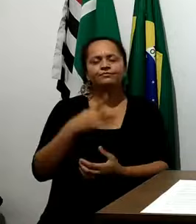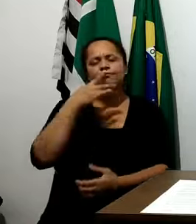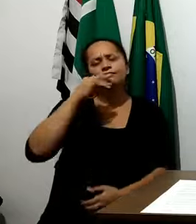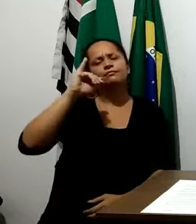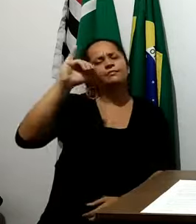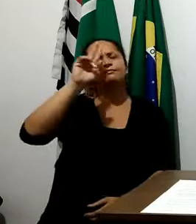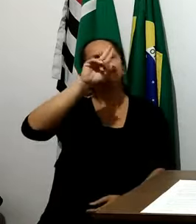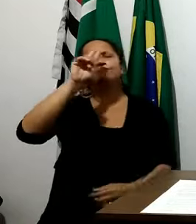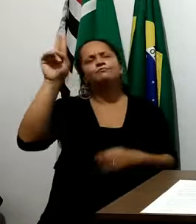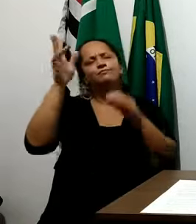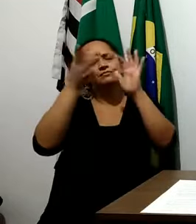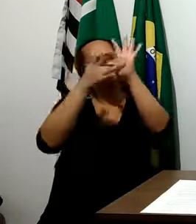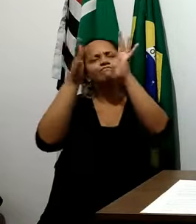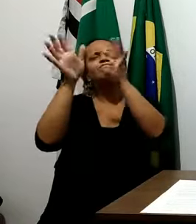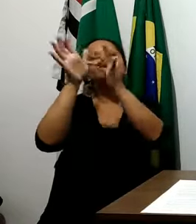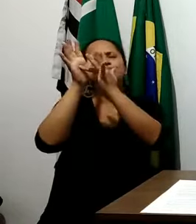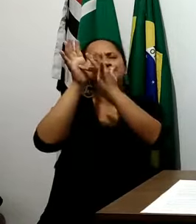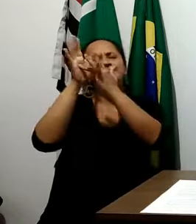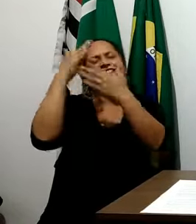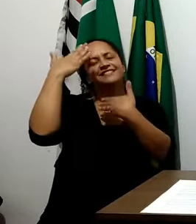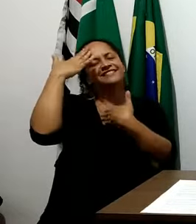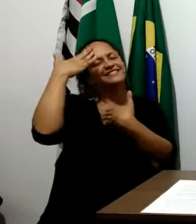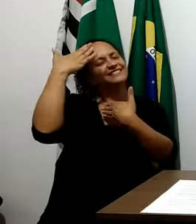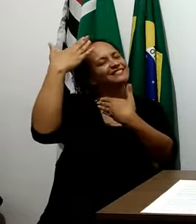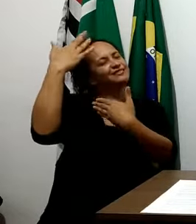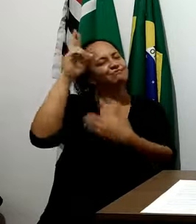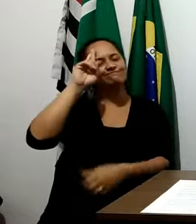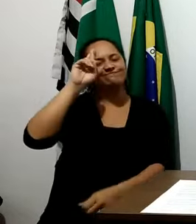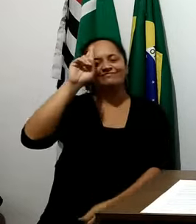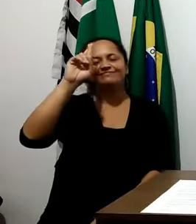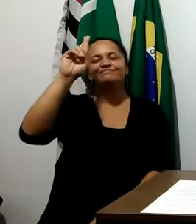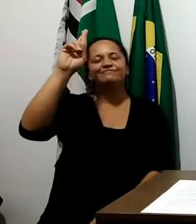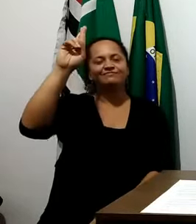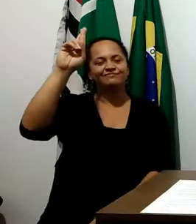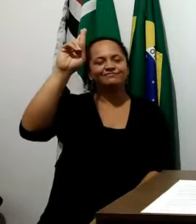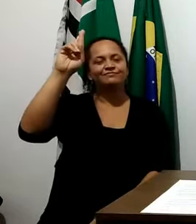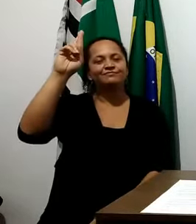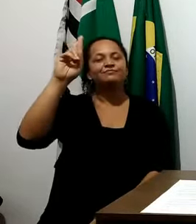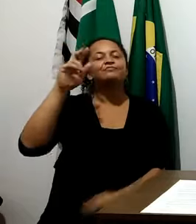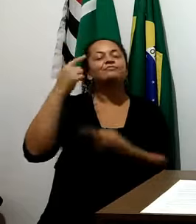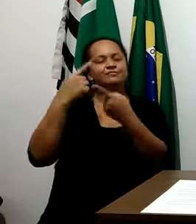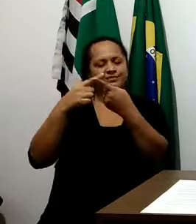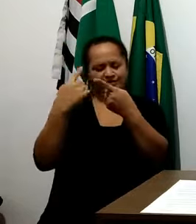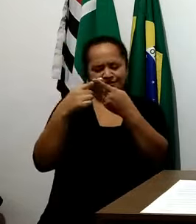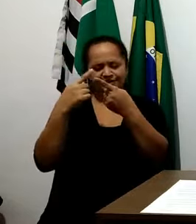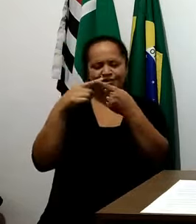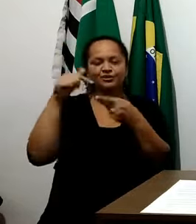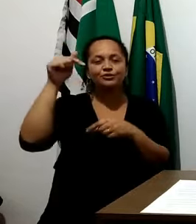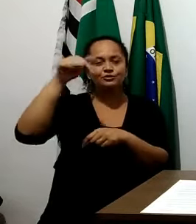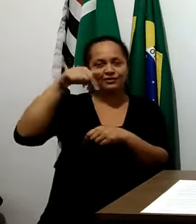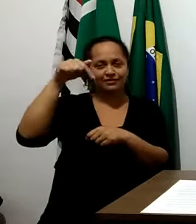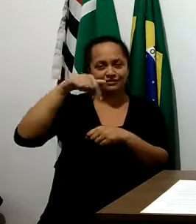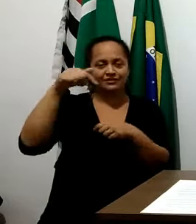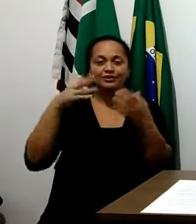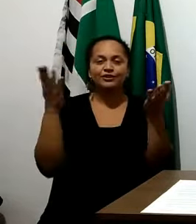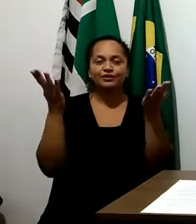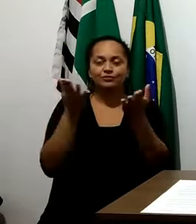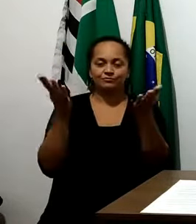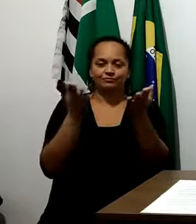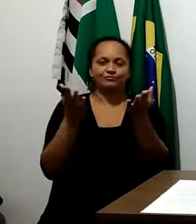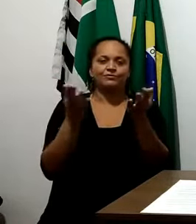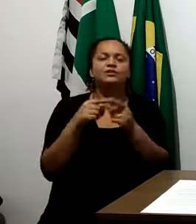de Jesus, nós te agradecemos, Pai, por esse privilégio de estarmos aqui nesta noite, porque